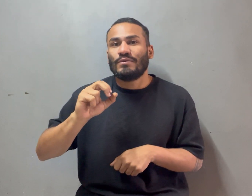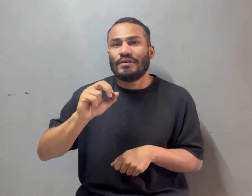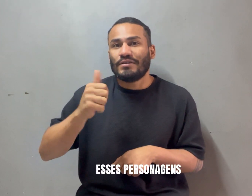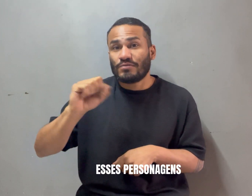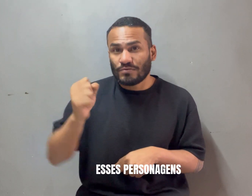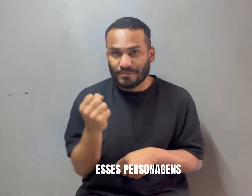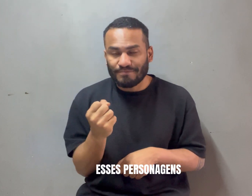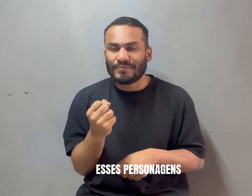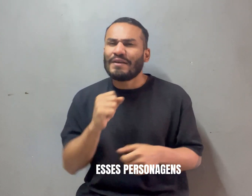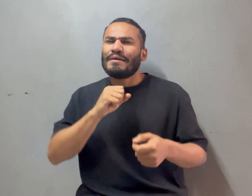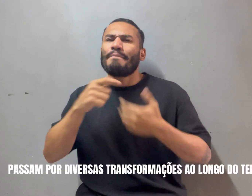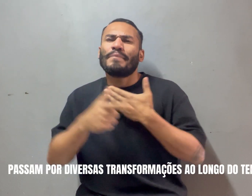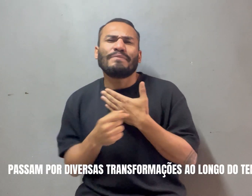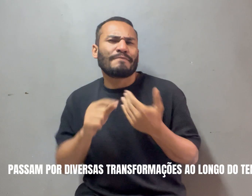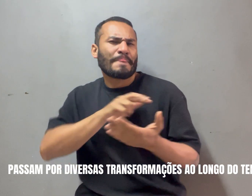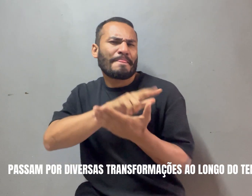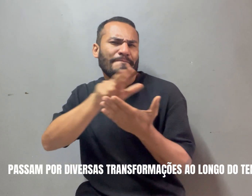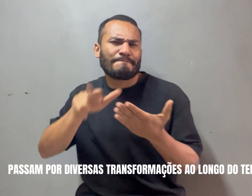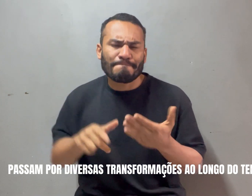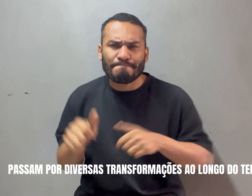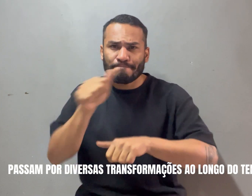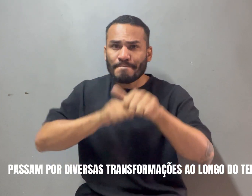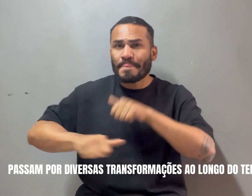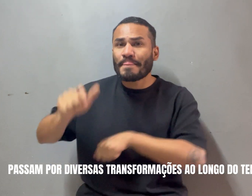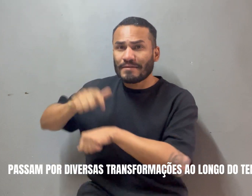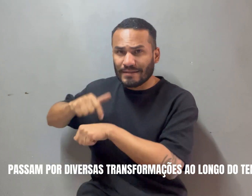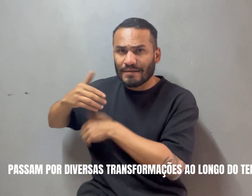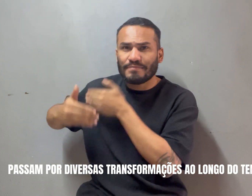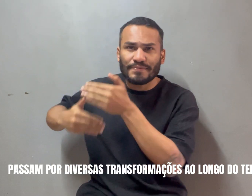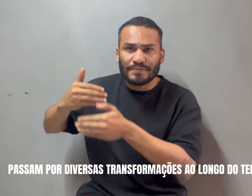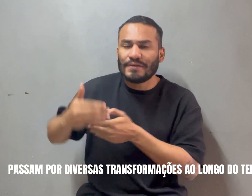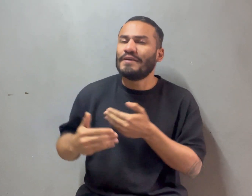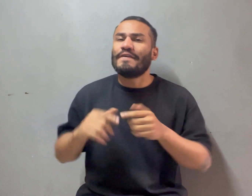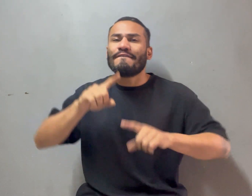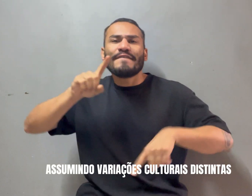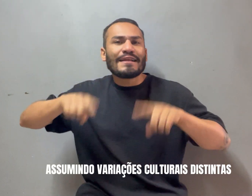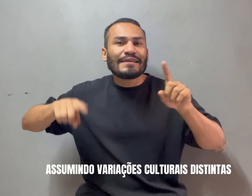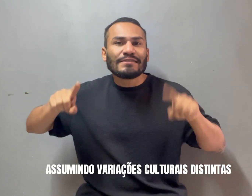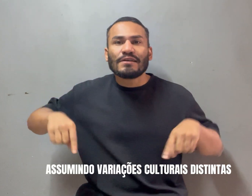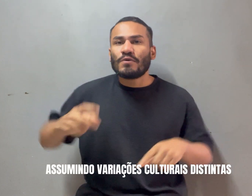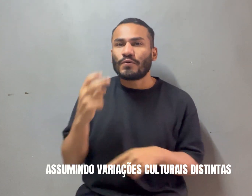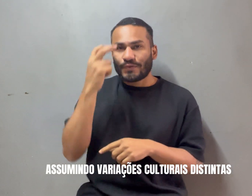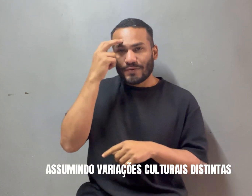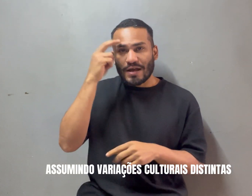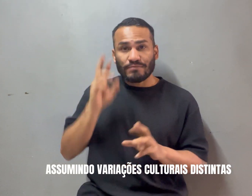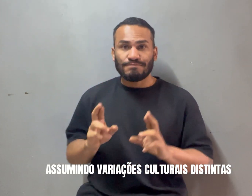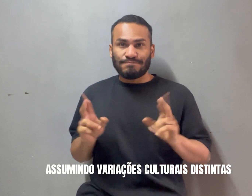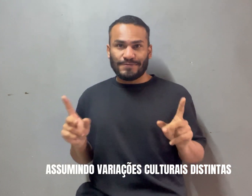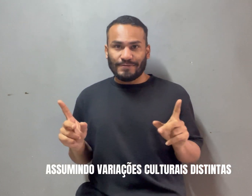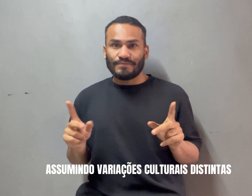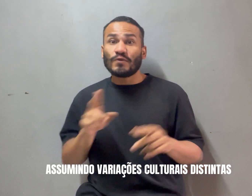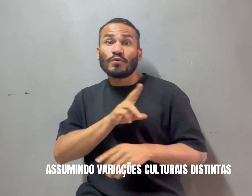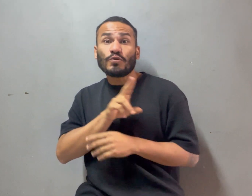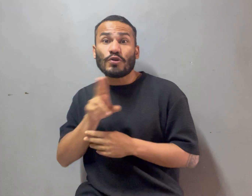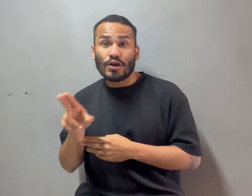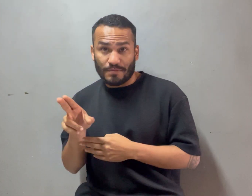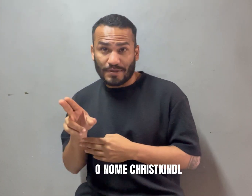Esses personagens passam por diversas transformações ao longo do tempo, assumindo variações culturais distintas. O